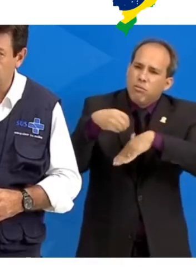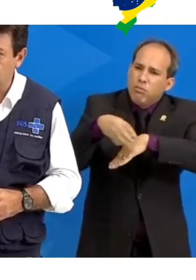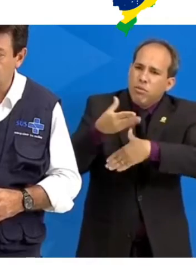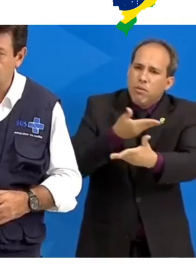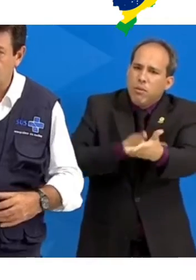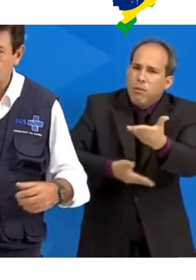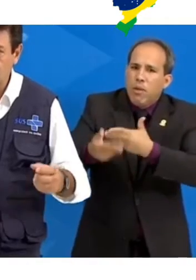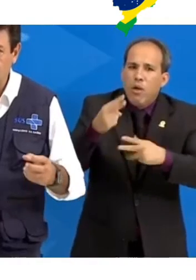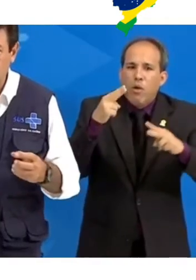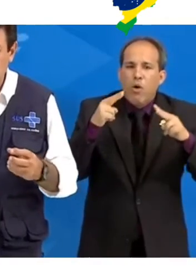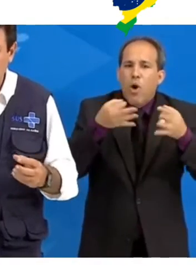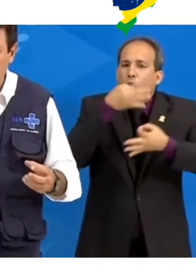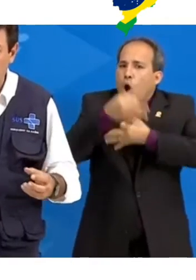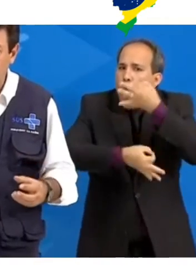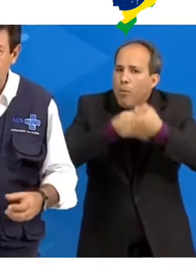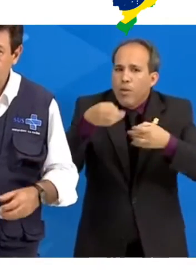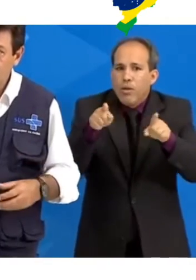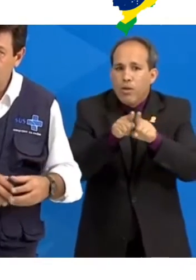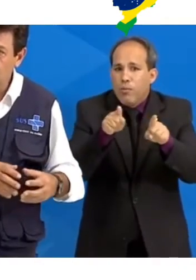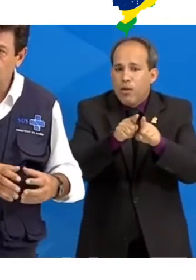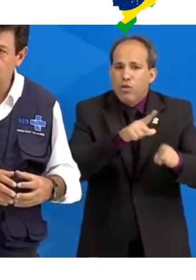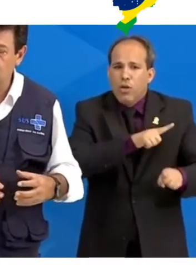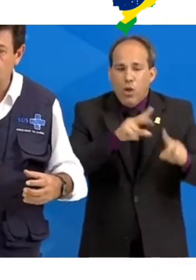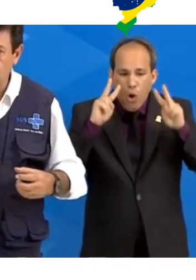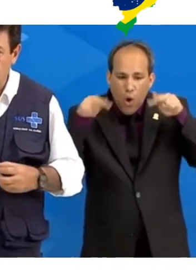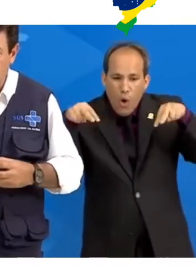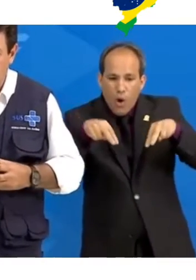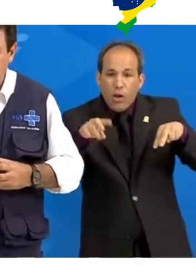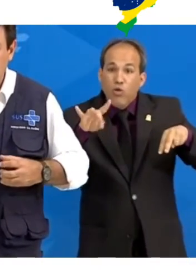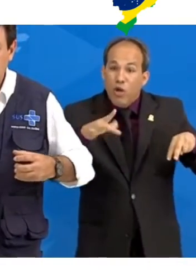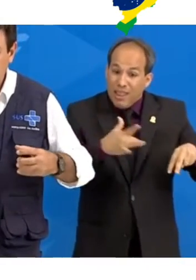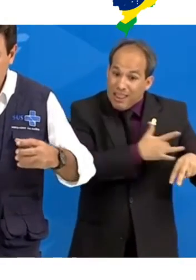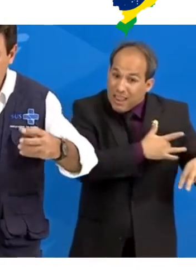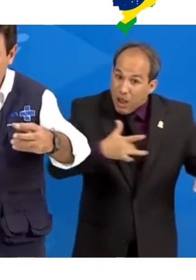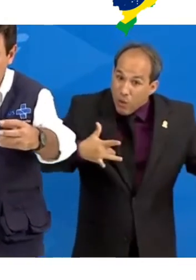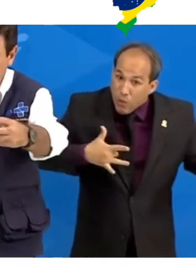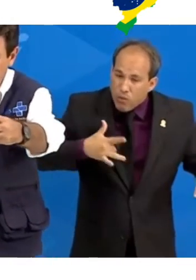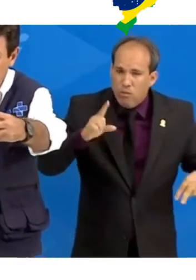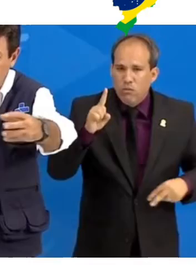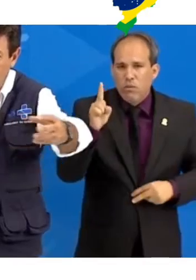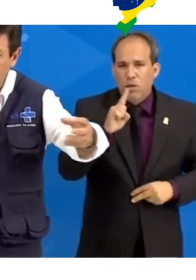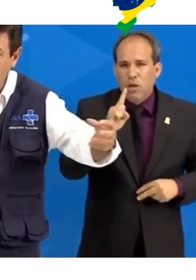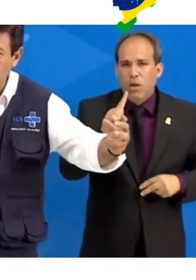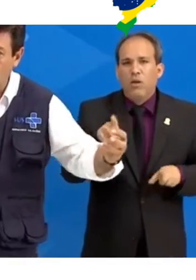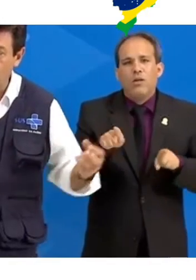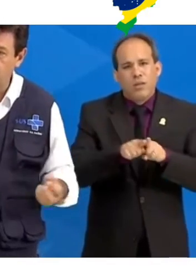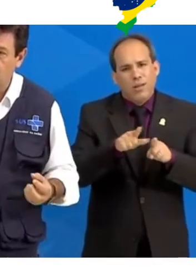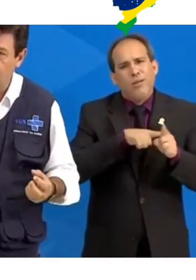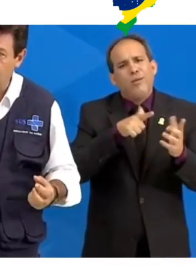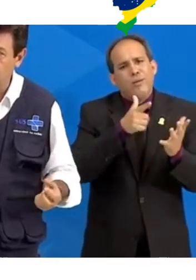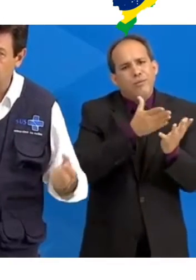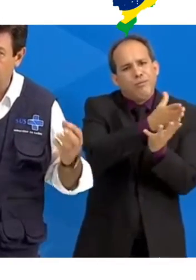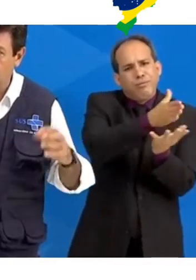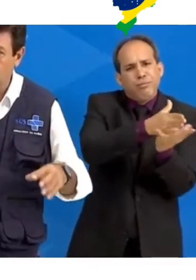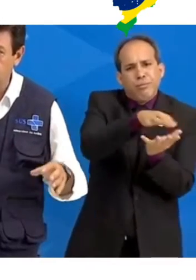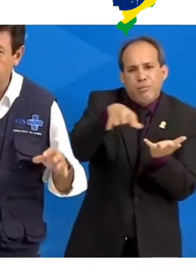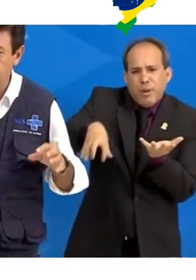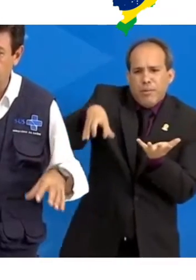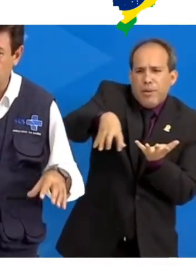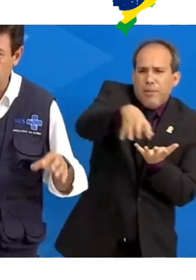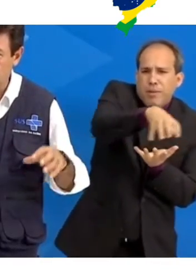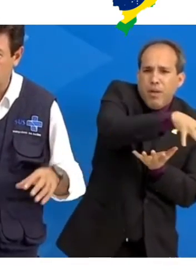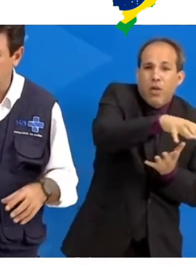nossas impressões e termos um olhar não só de saúde, um olhar, um caleidoscópio de olhares, porque